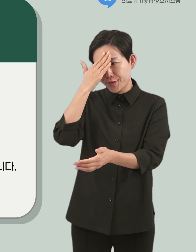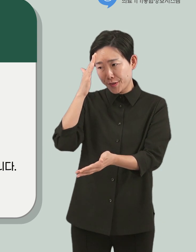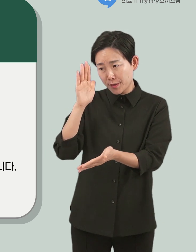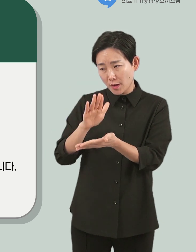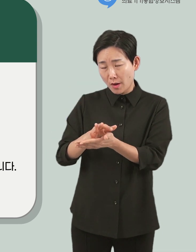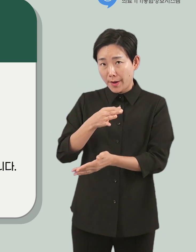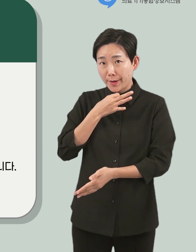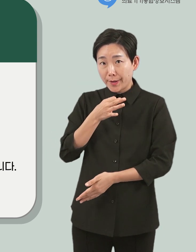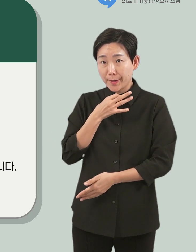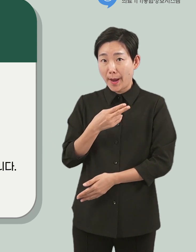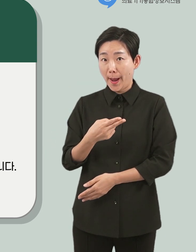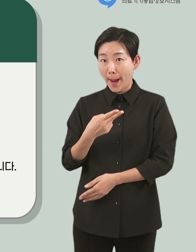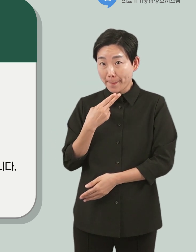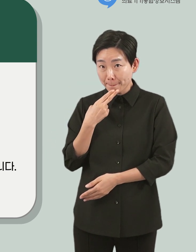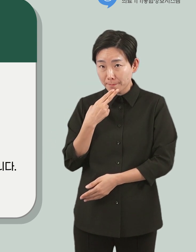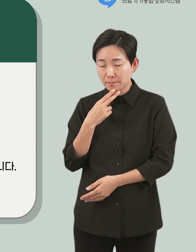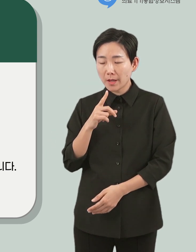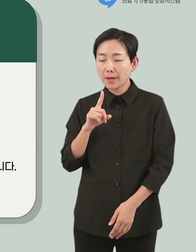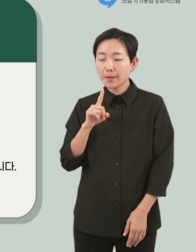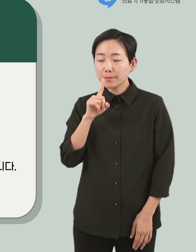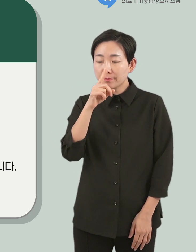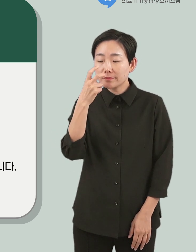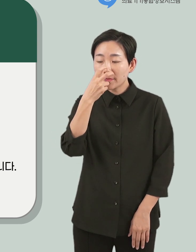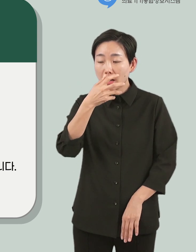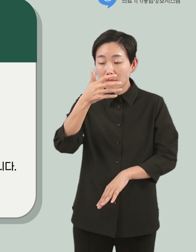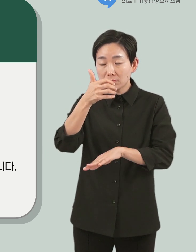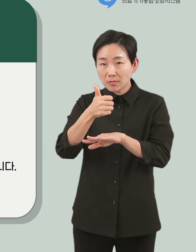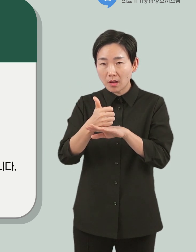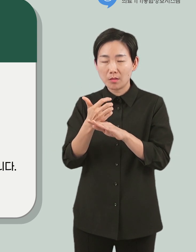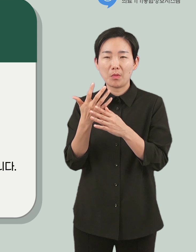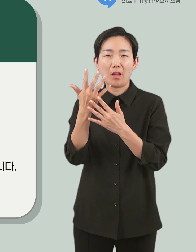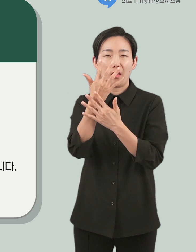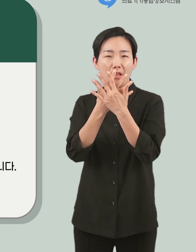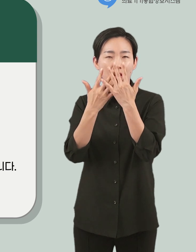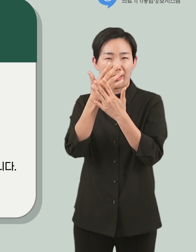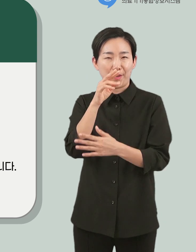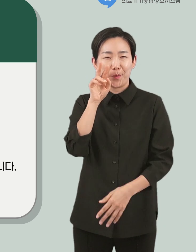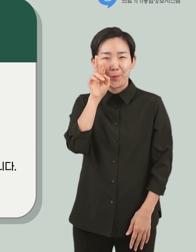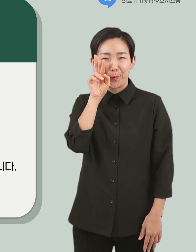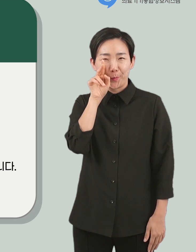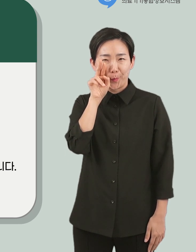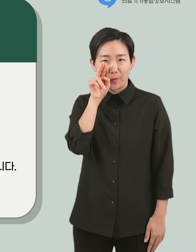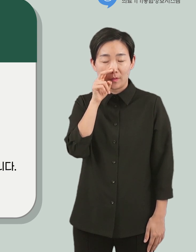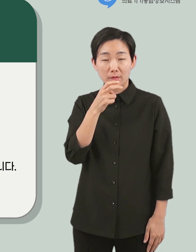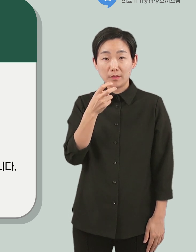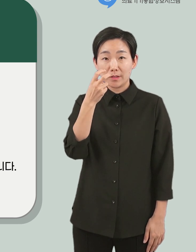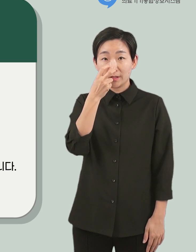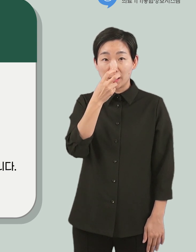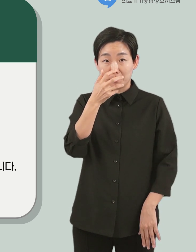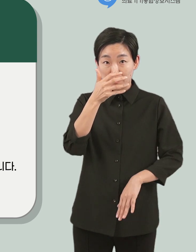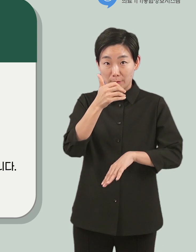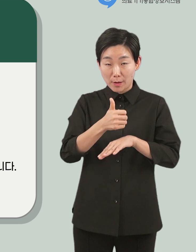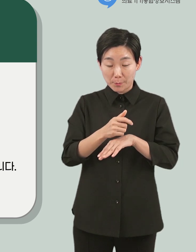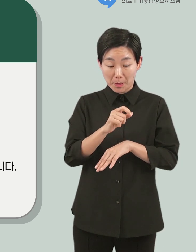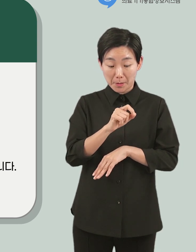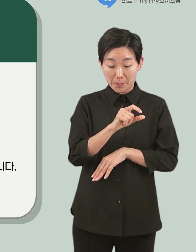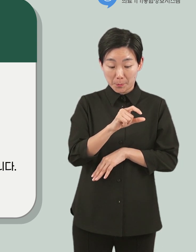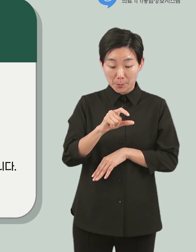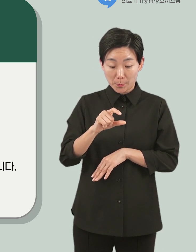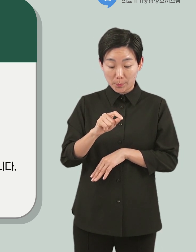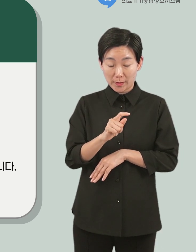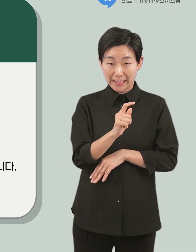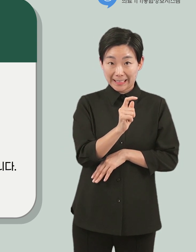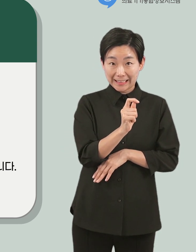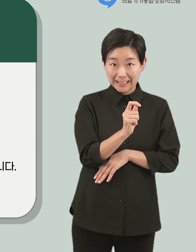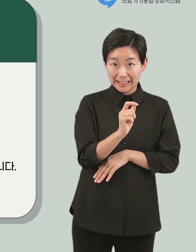있습니다. 검사선 T와 대조선 C가 모두 나타났더라도 다른 바이러스나 세균과의 중복 감염 여부는